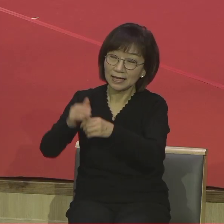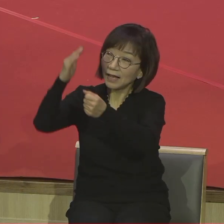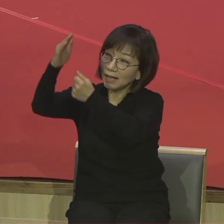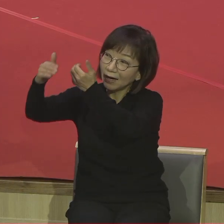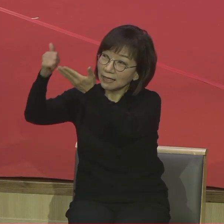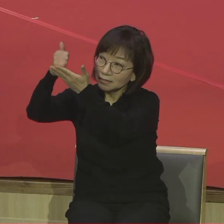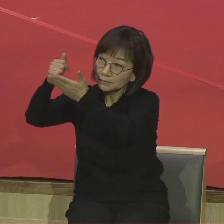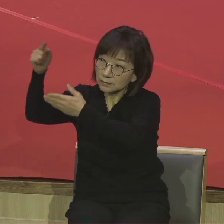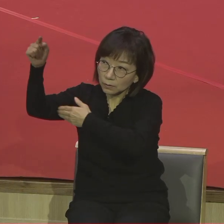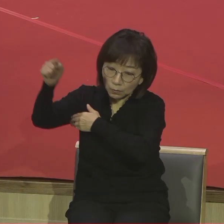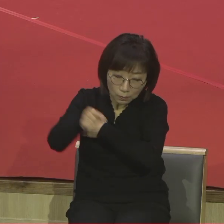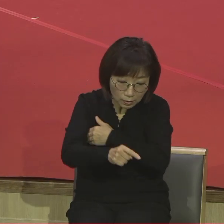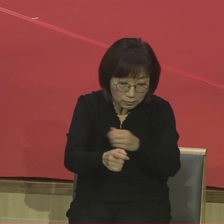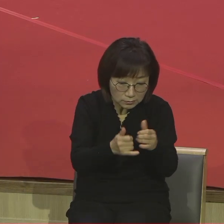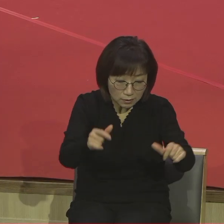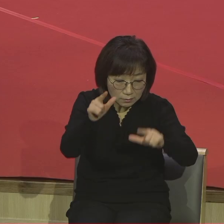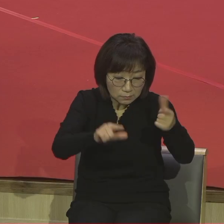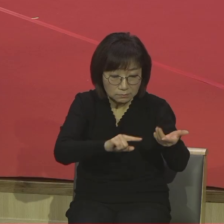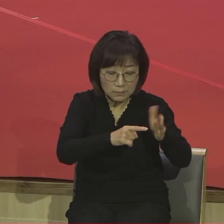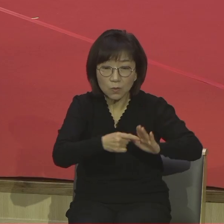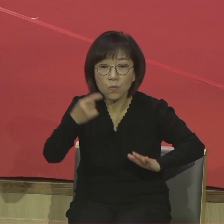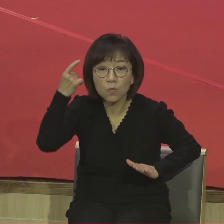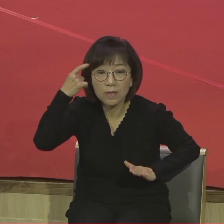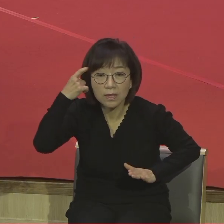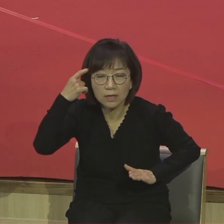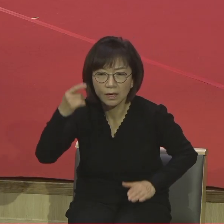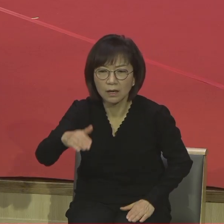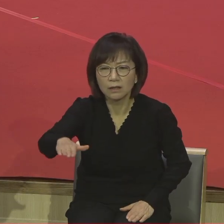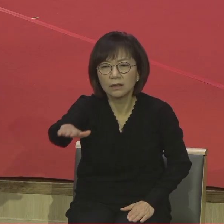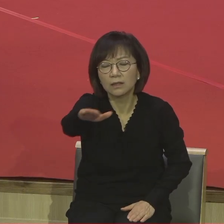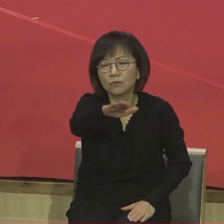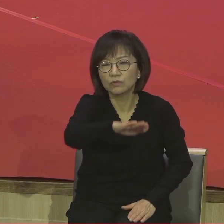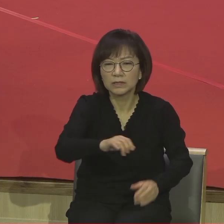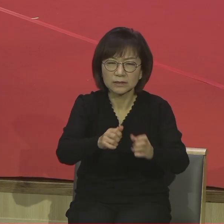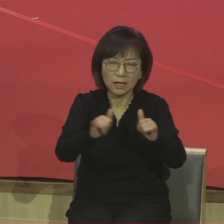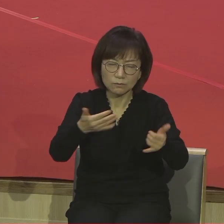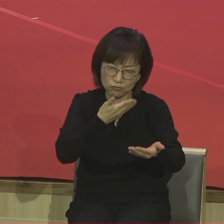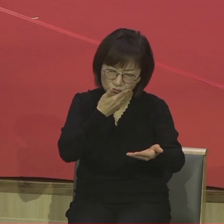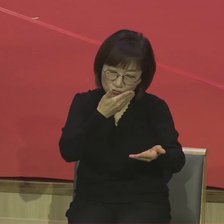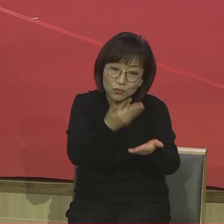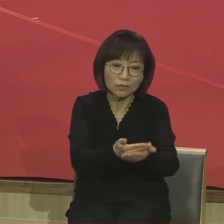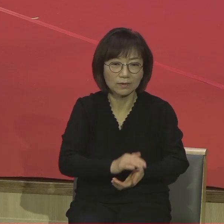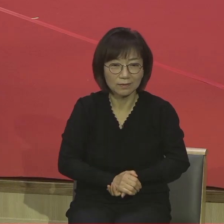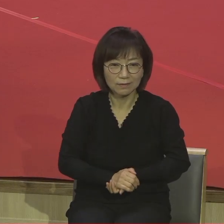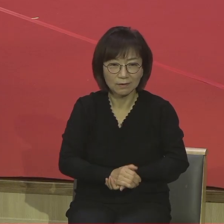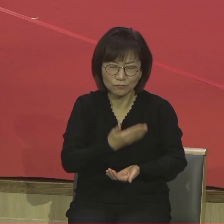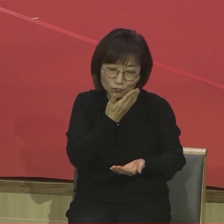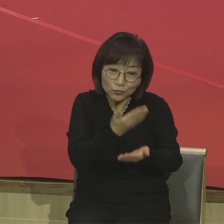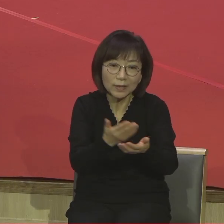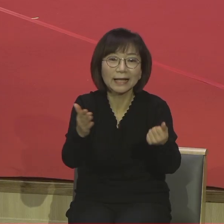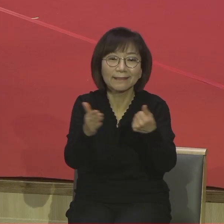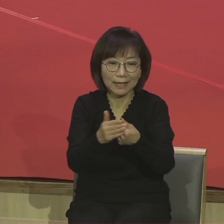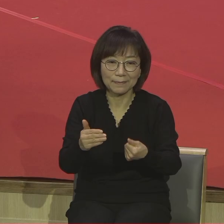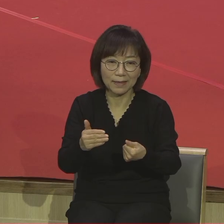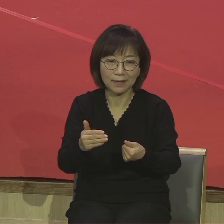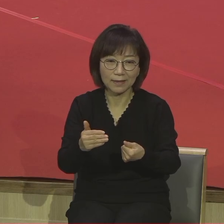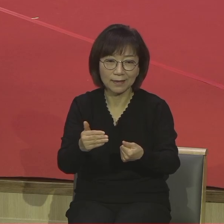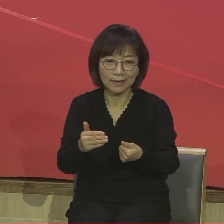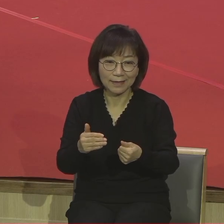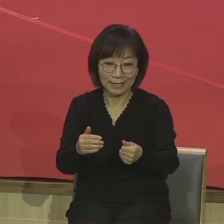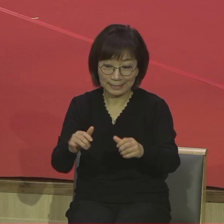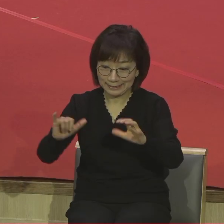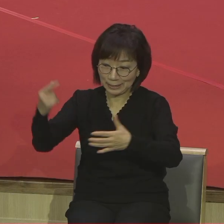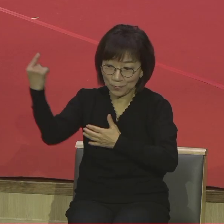되신 것은 인간이 얼마나 가치 있는 존재인가를 입증해 주기 위해서다